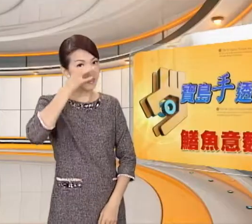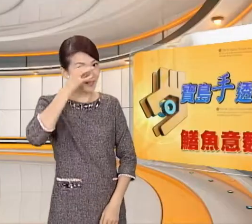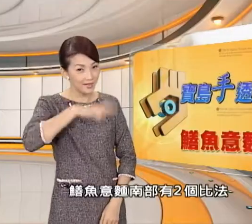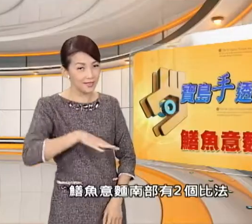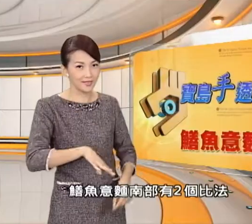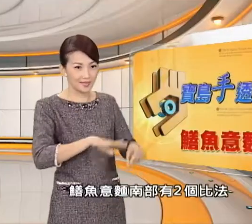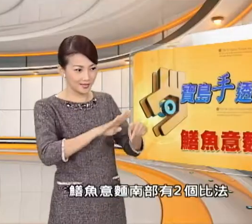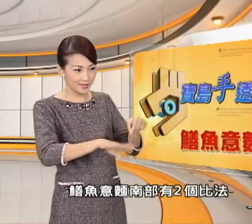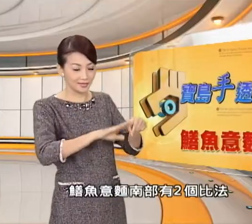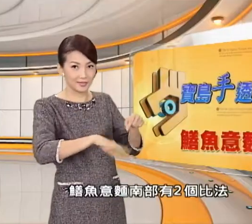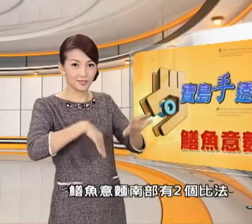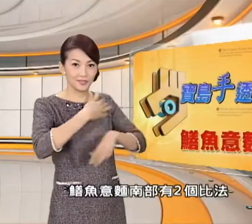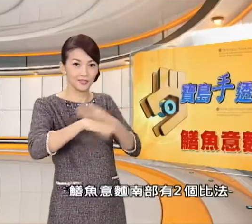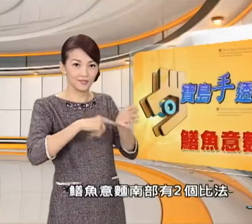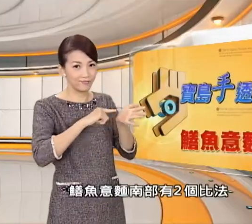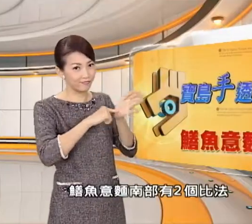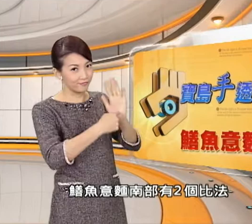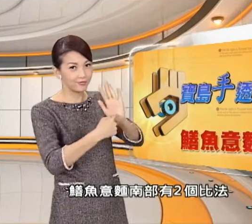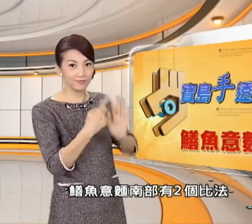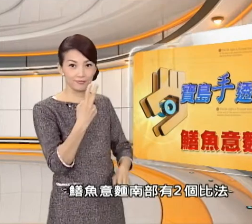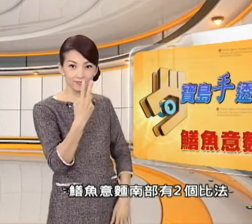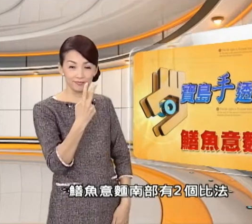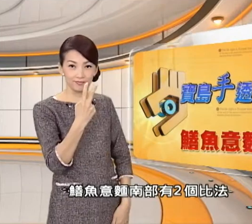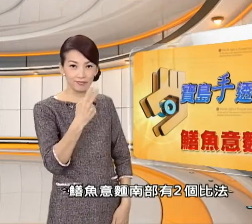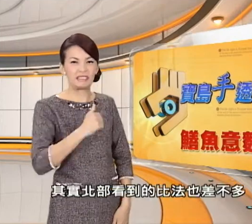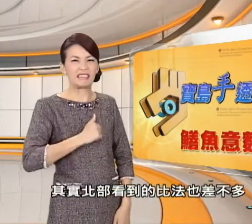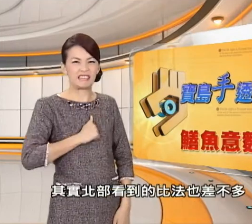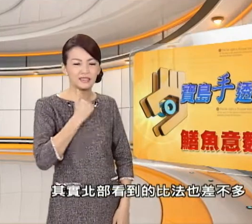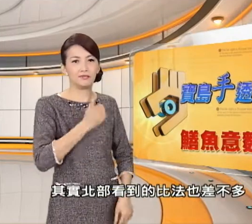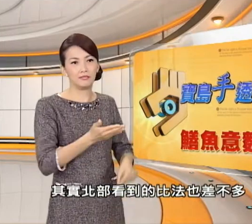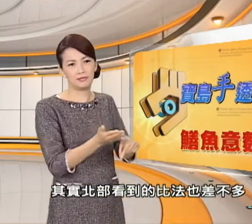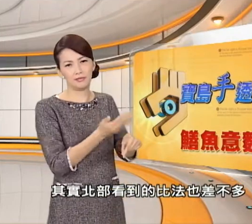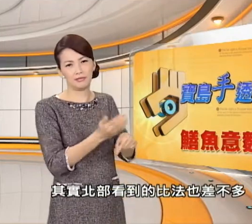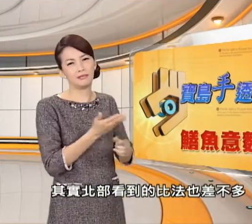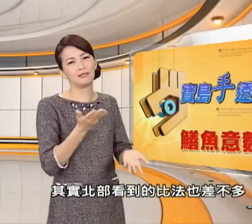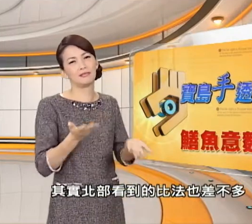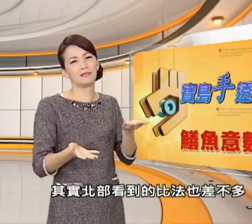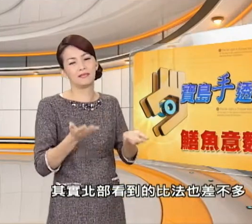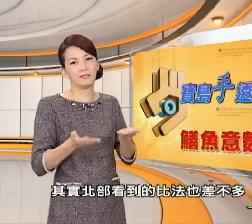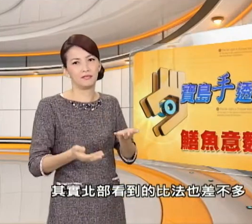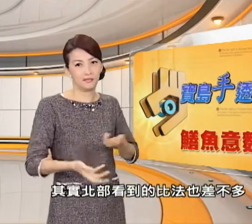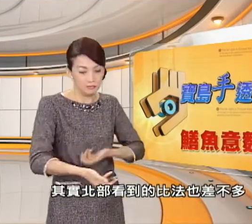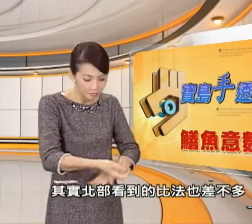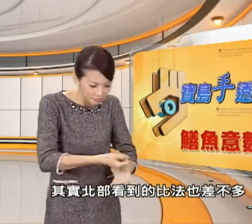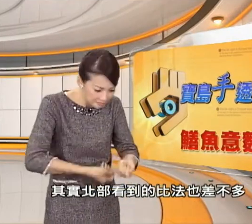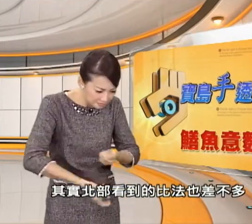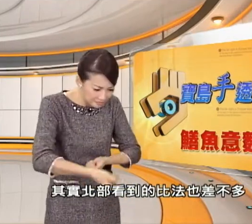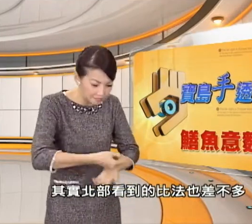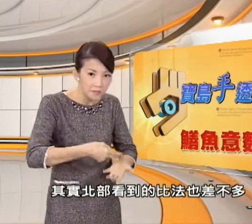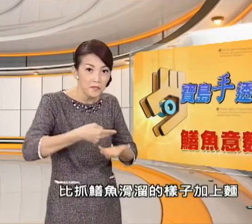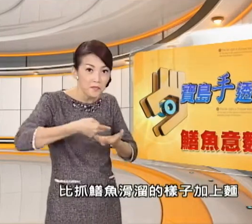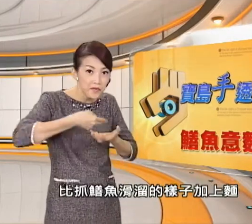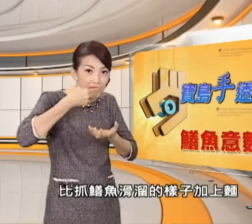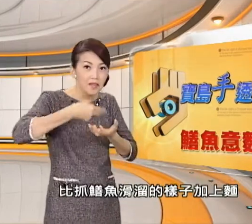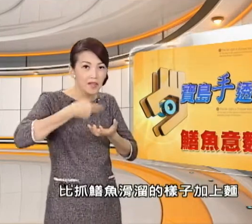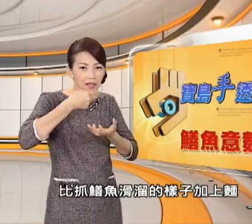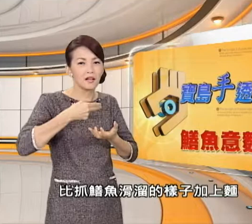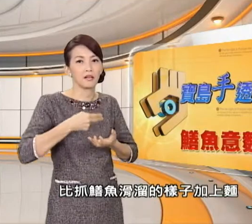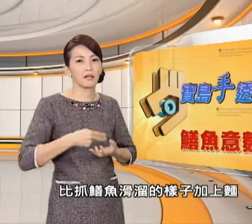鳝鱼意面南部有两个笔法，其实北部看到的笔法也差不多，比抓鳝鱼滑溜的样子加